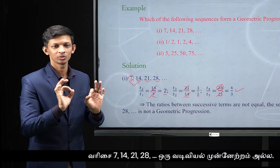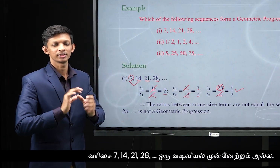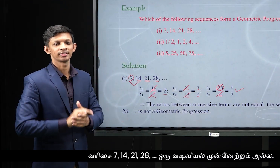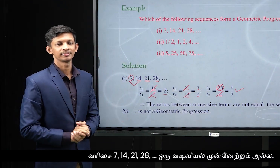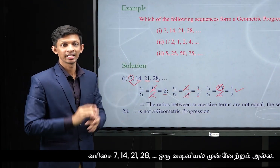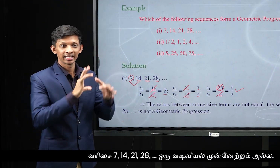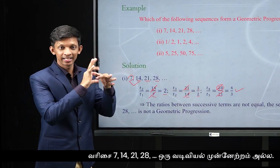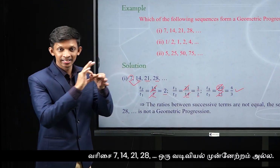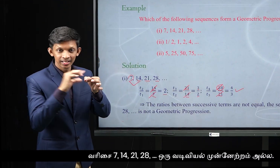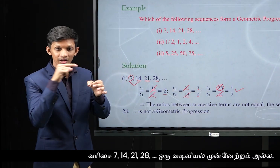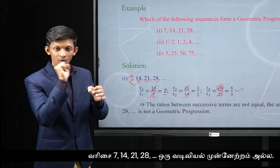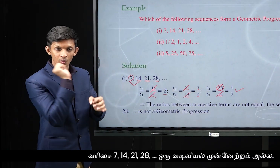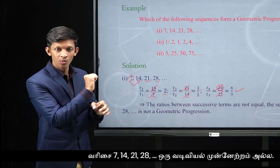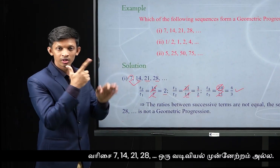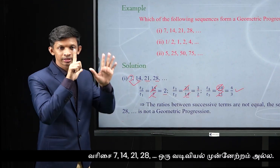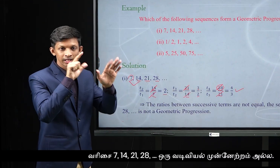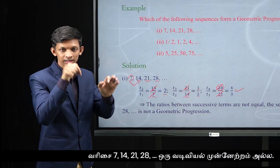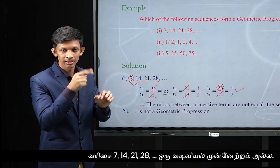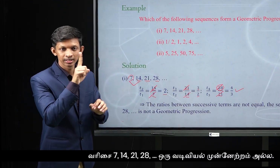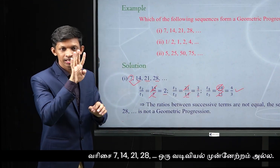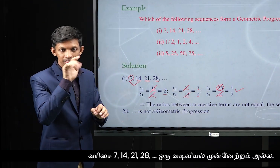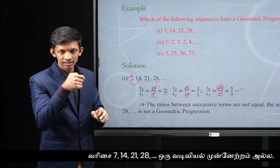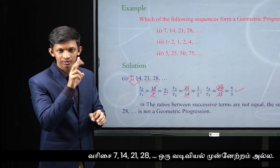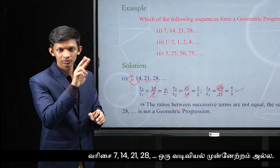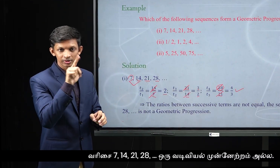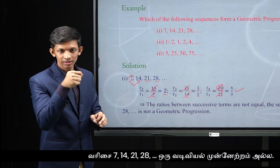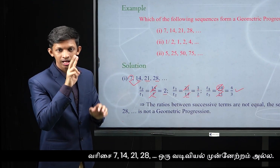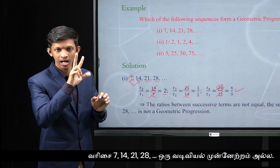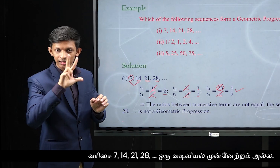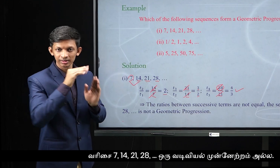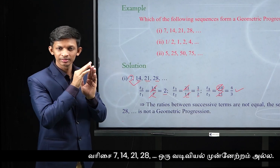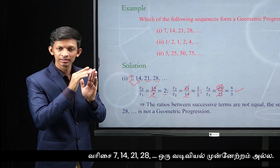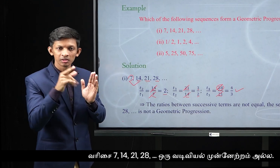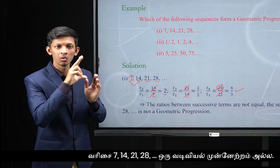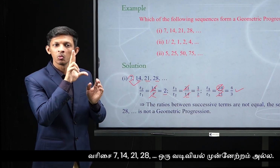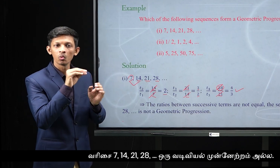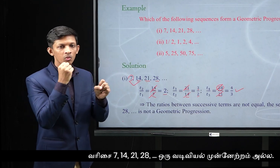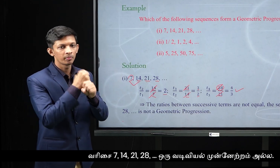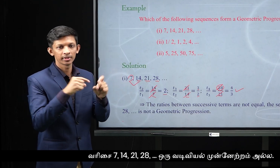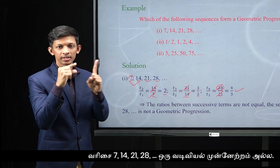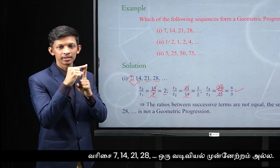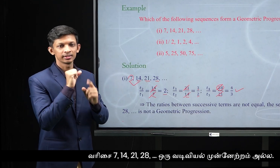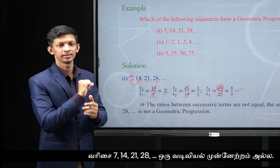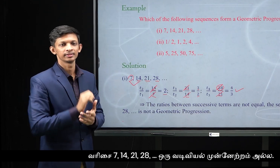வரிசை 7, 14, 21, 28 ஒரு வடிவியல் முன்னேற்றம்